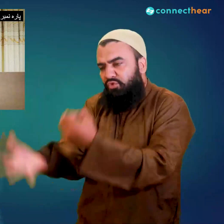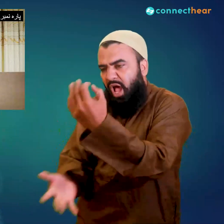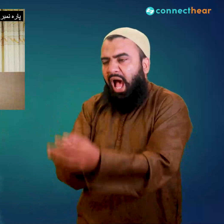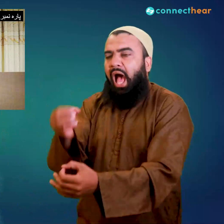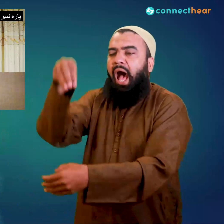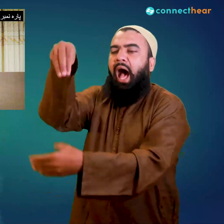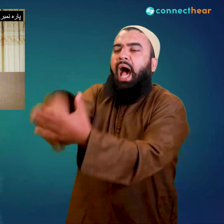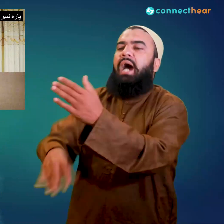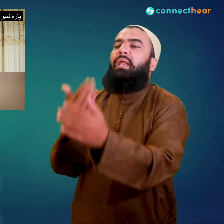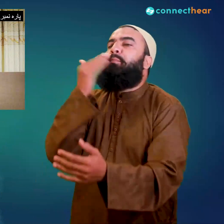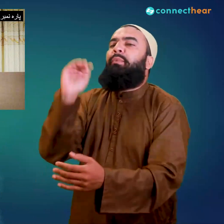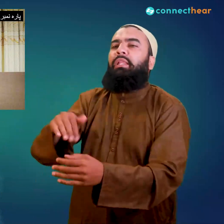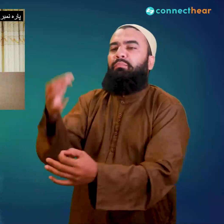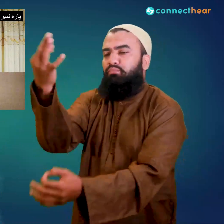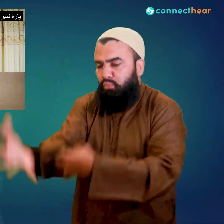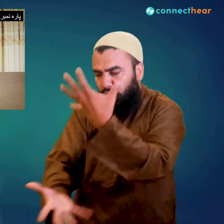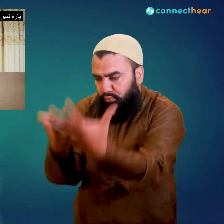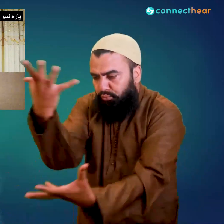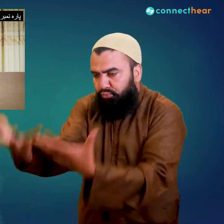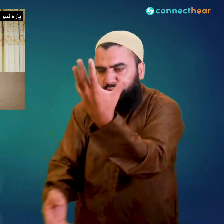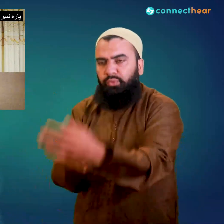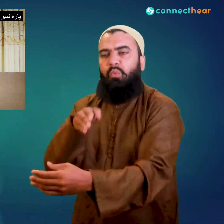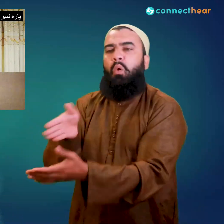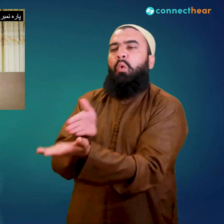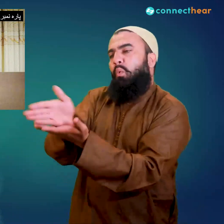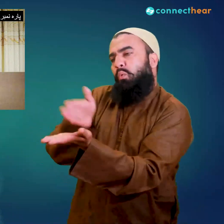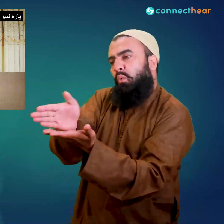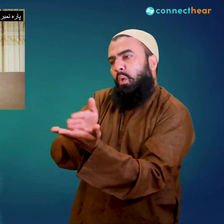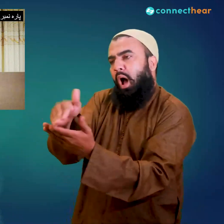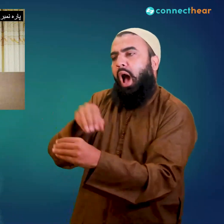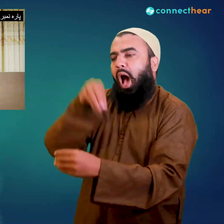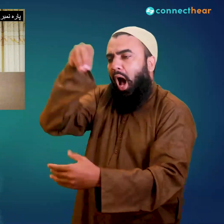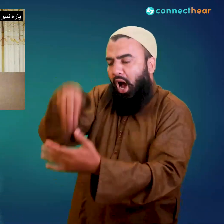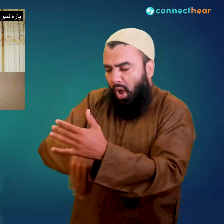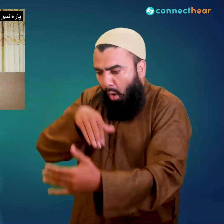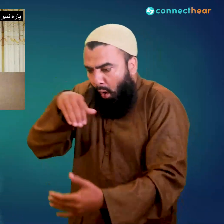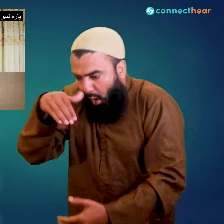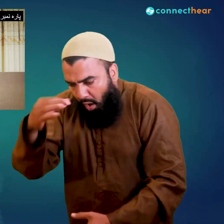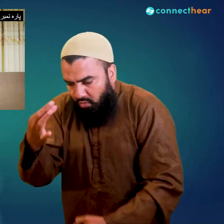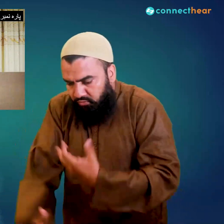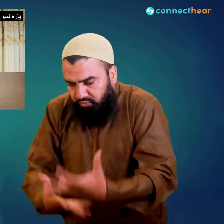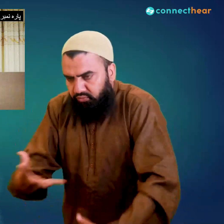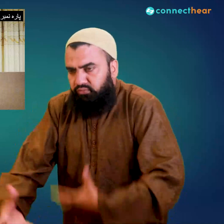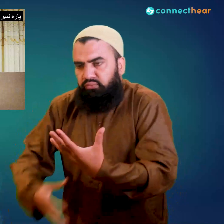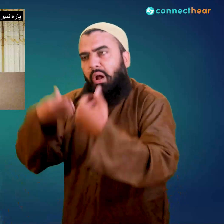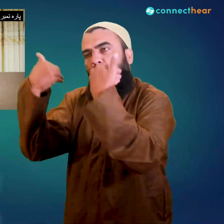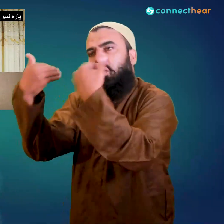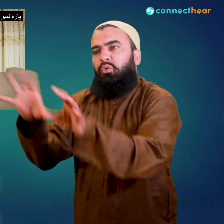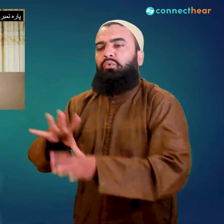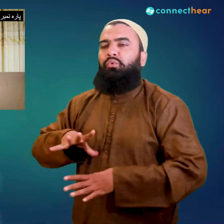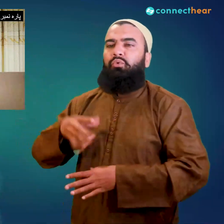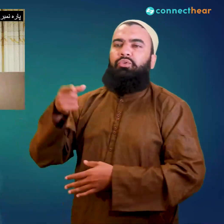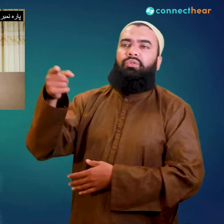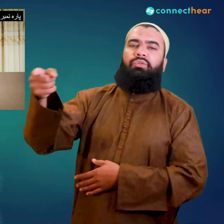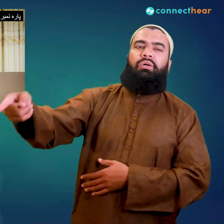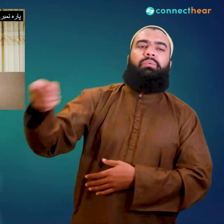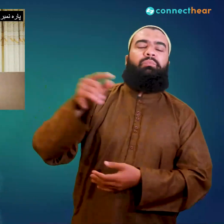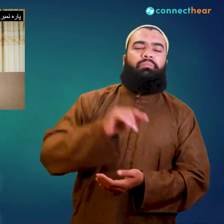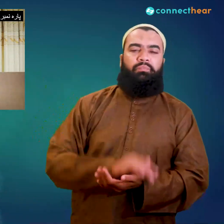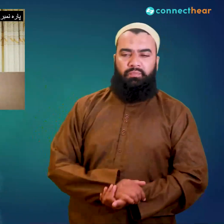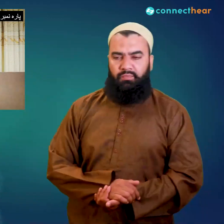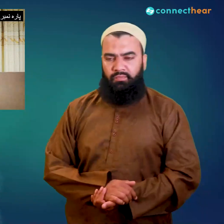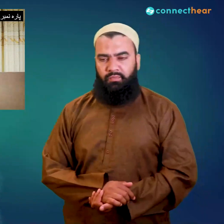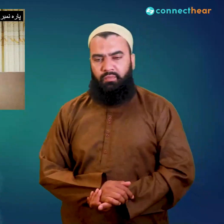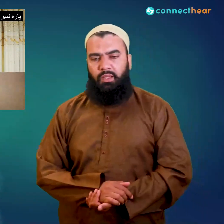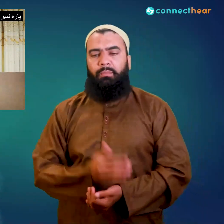فِينَا لَنَهْدِيَنَّهُمْ سُبُلَنَا، جو لوگ ہمارے راستے میں محنت اور کوشش کرتے ہیں ہم ان کے لیے راستہ آسان